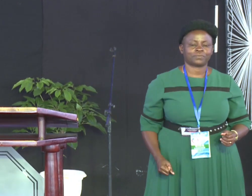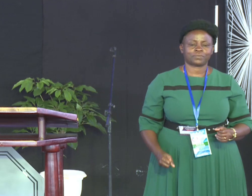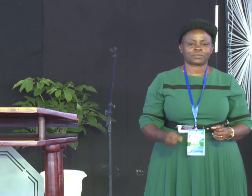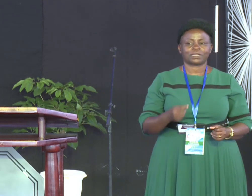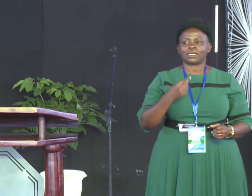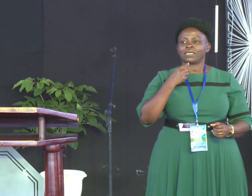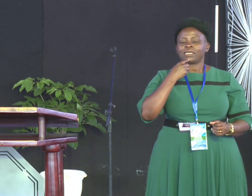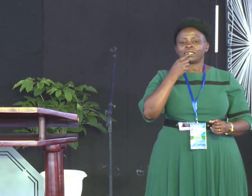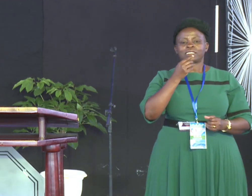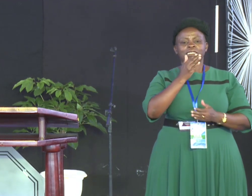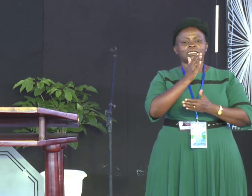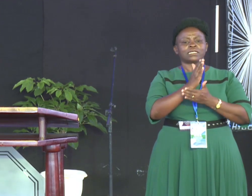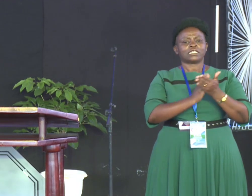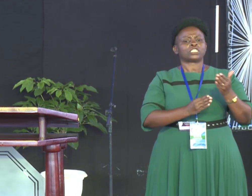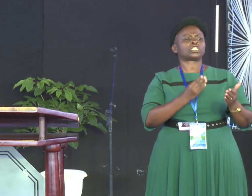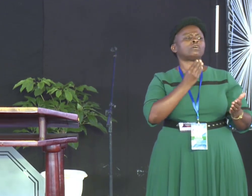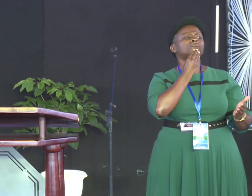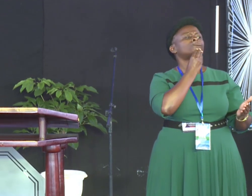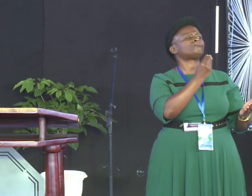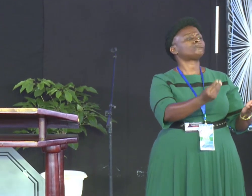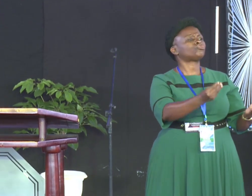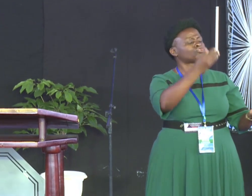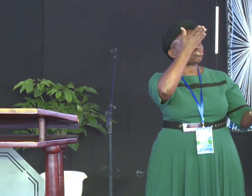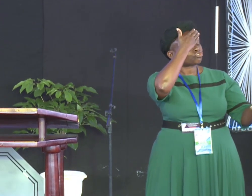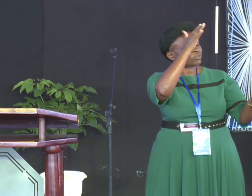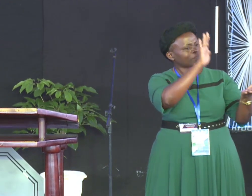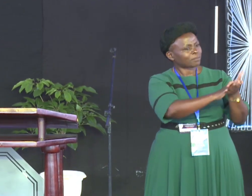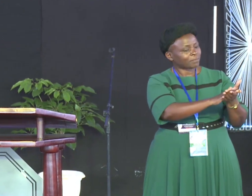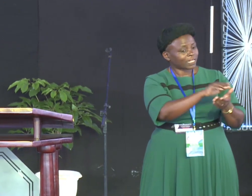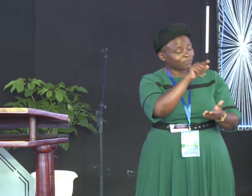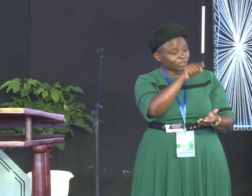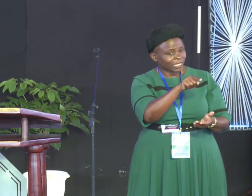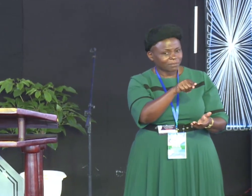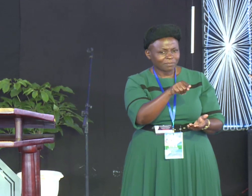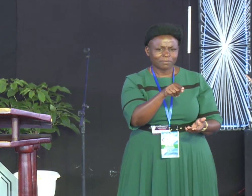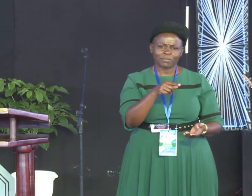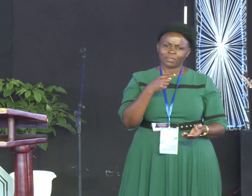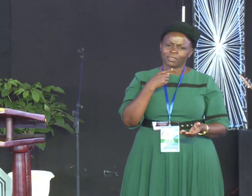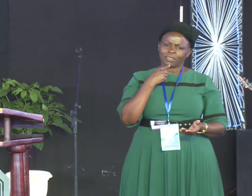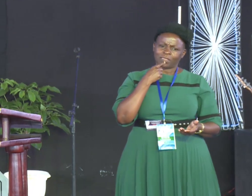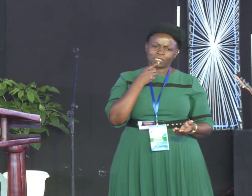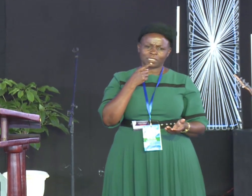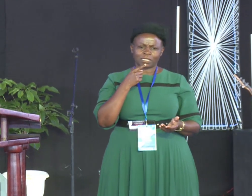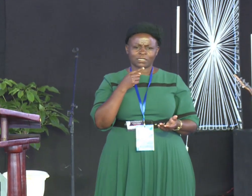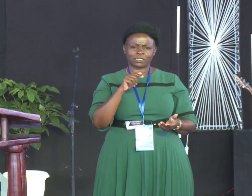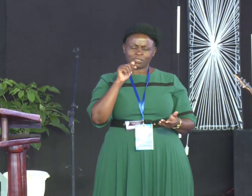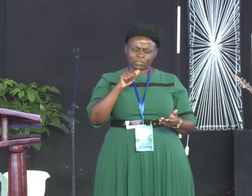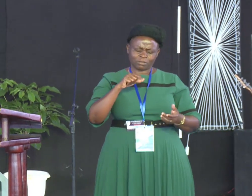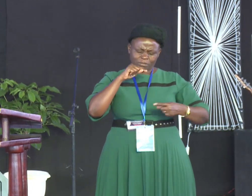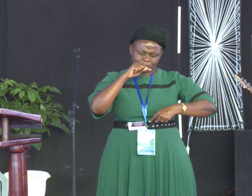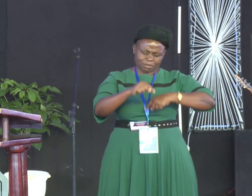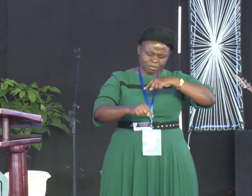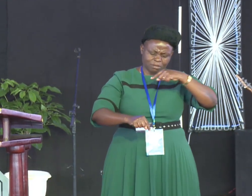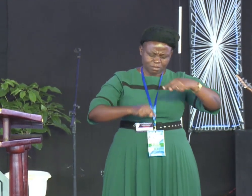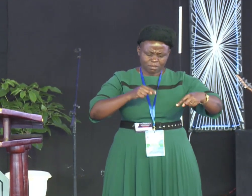Agamba ili abayudaya abali bamukiriza. He speaks unto the Jews that had believed on him. Nabagamba mune yongera munjigiriza yange. That if you